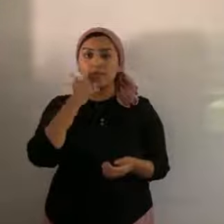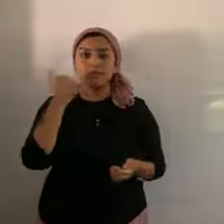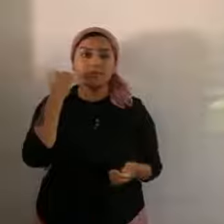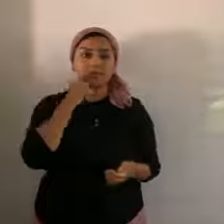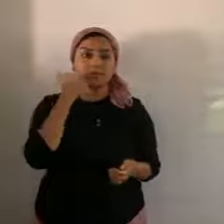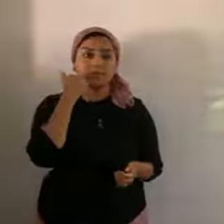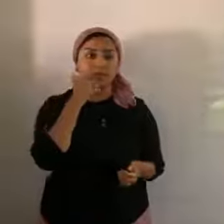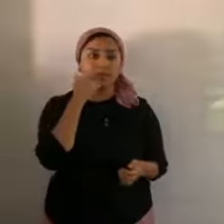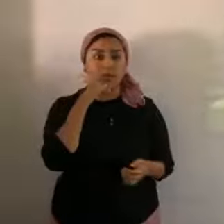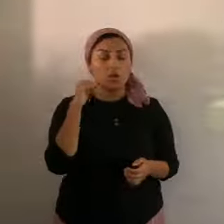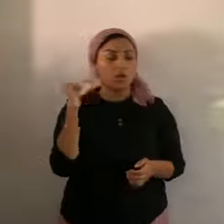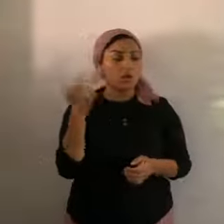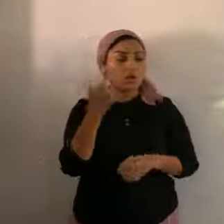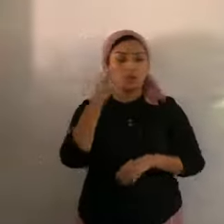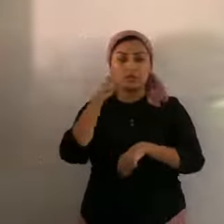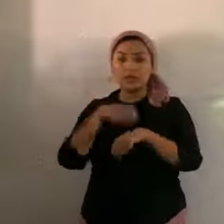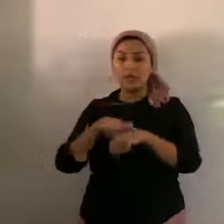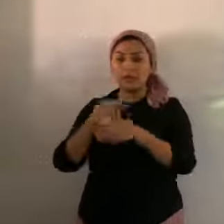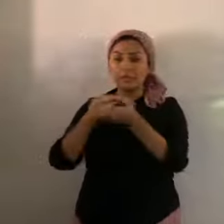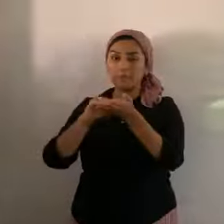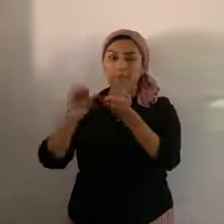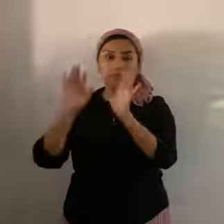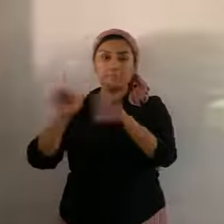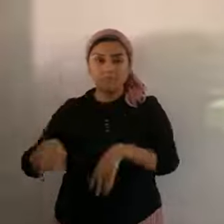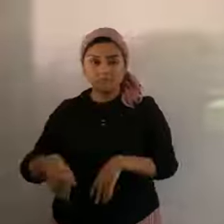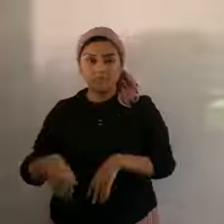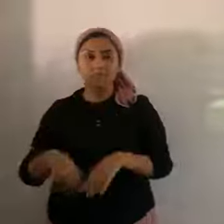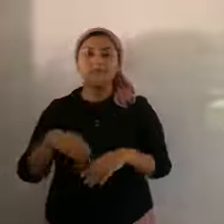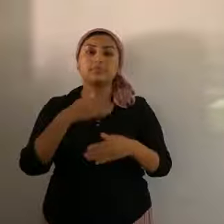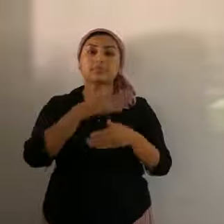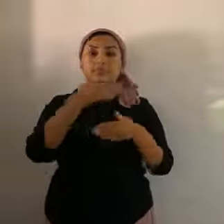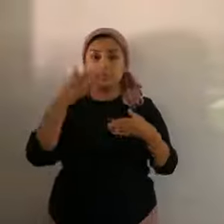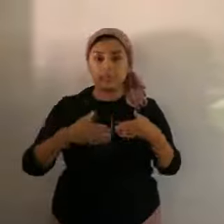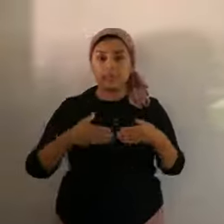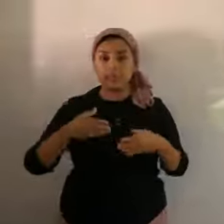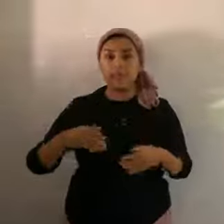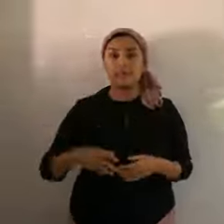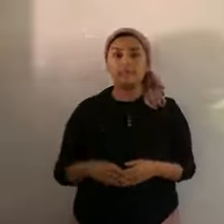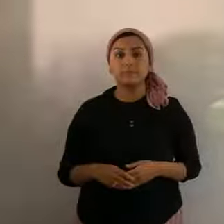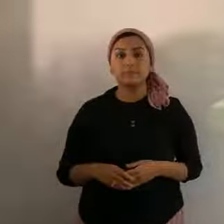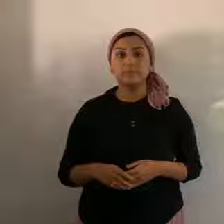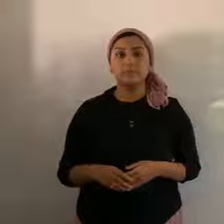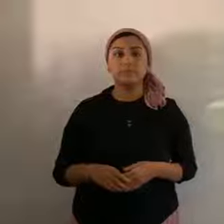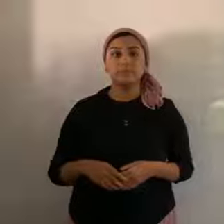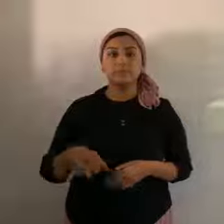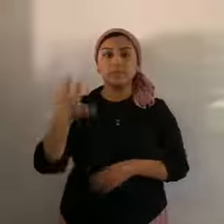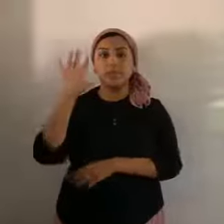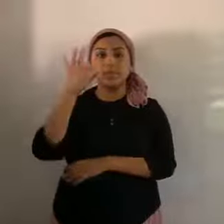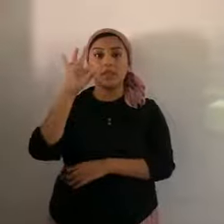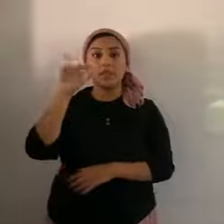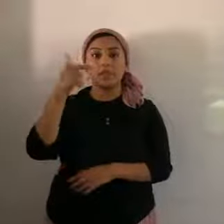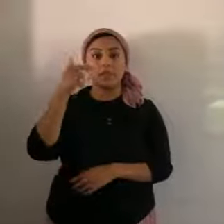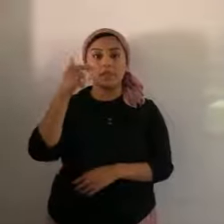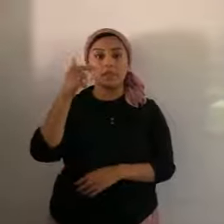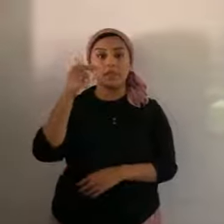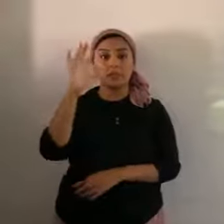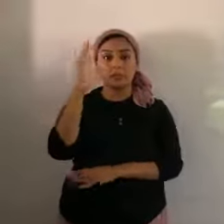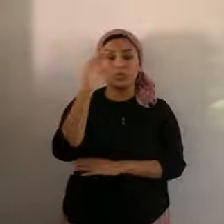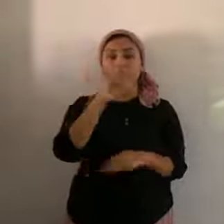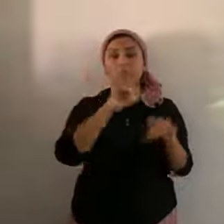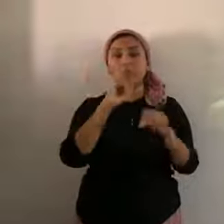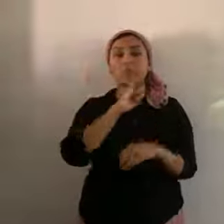cotidianamente, todo el tiempo. Conclusión, no he terminado. La higuera es Israel.